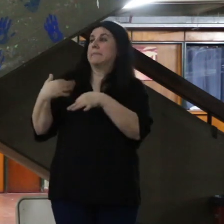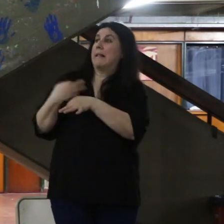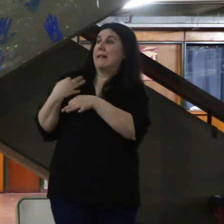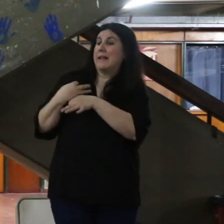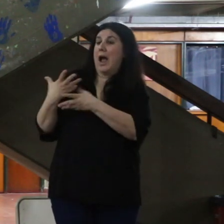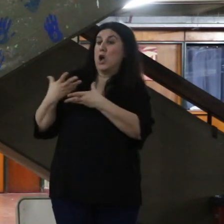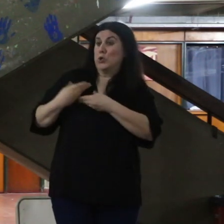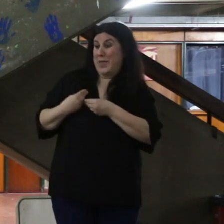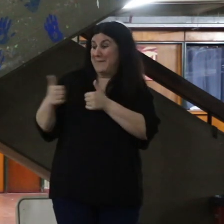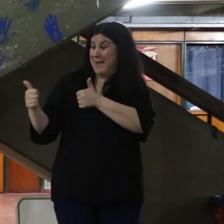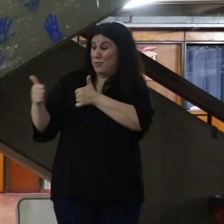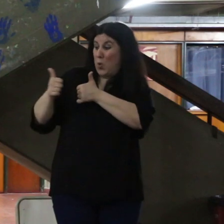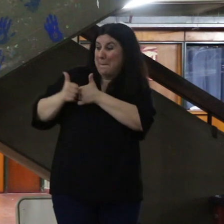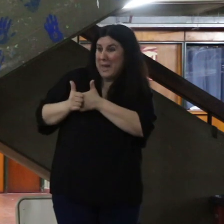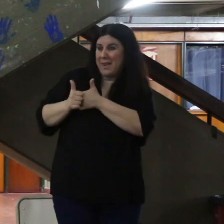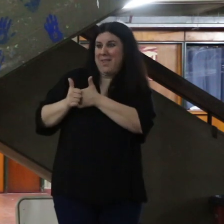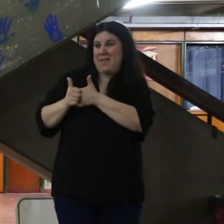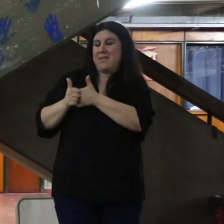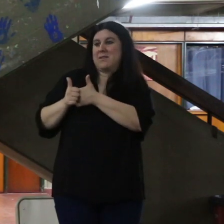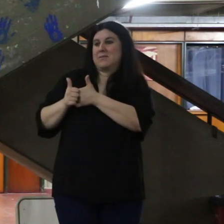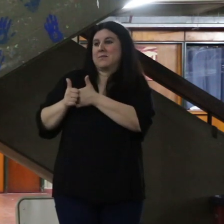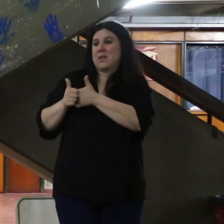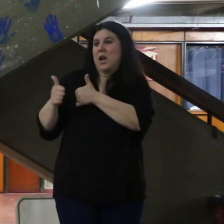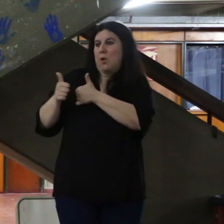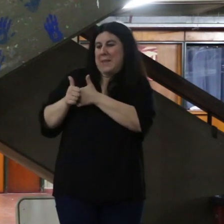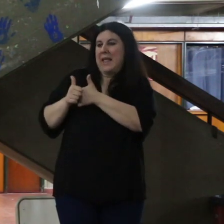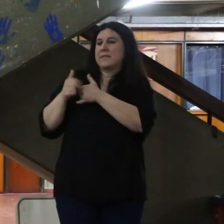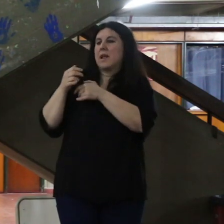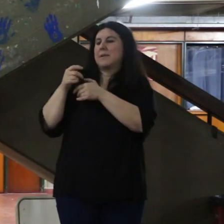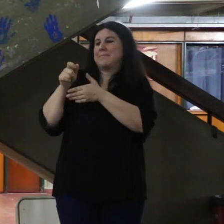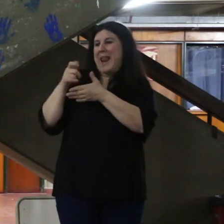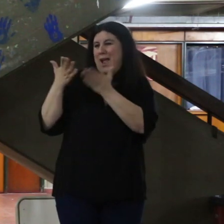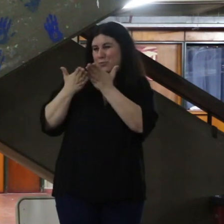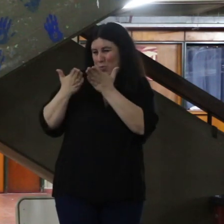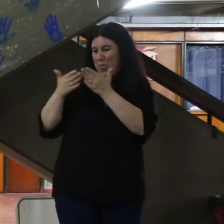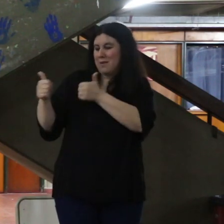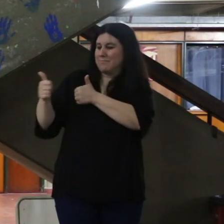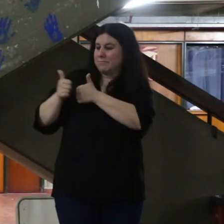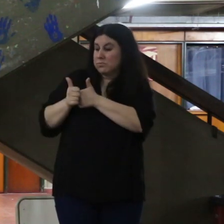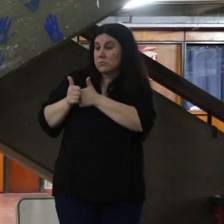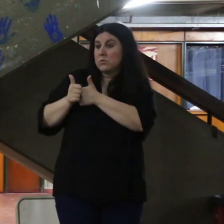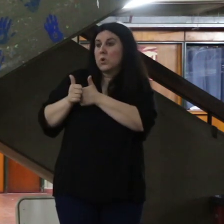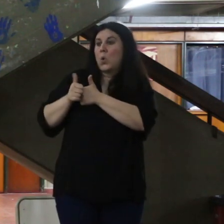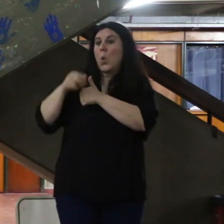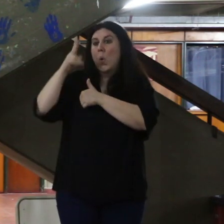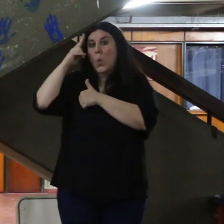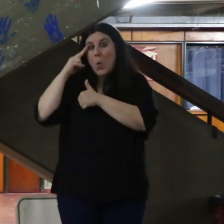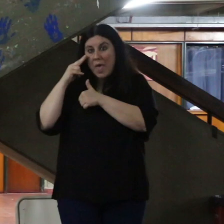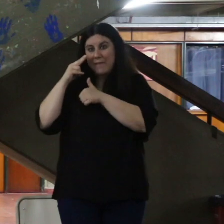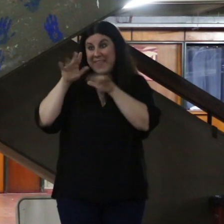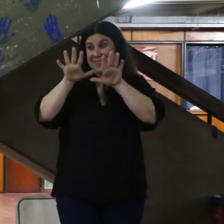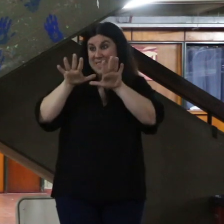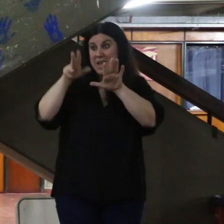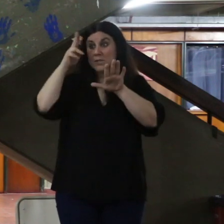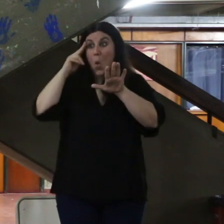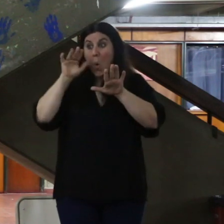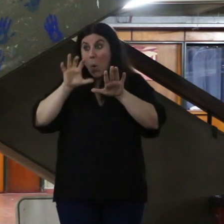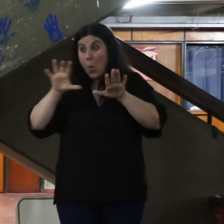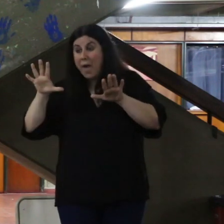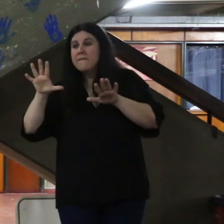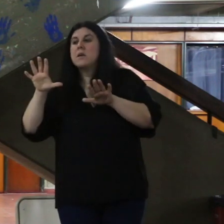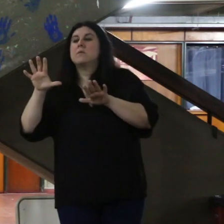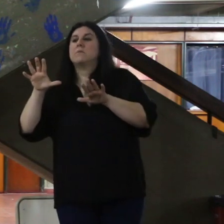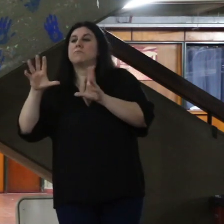sea. Acompañantes educativos, acompañantes de la tarea educativa, 9 de cada 10 fueron mujeres.